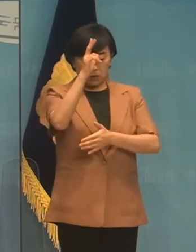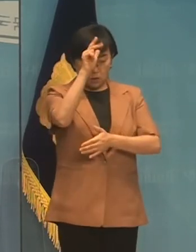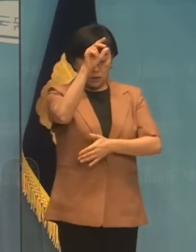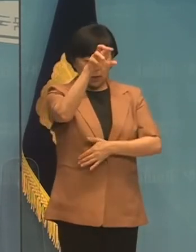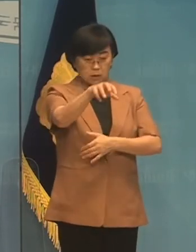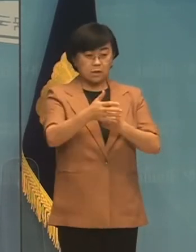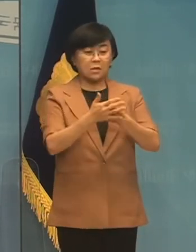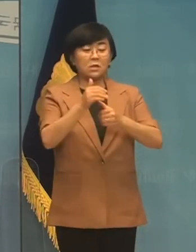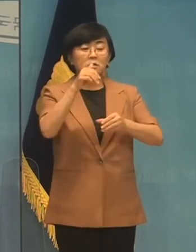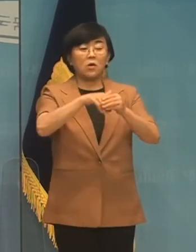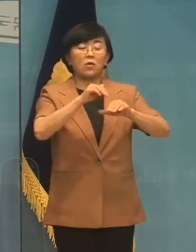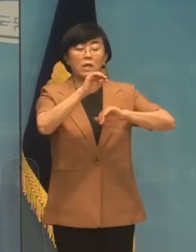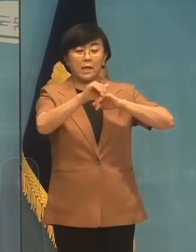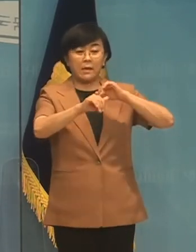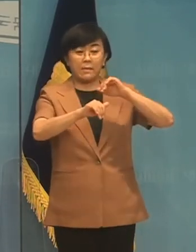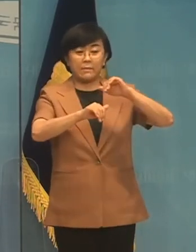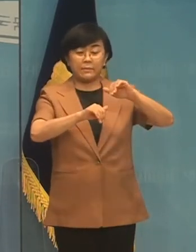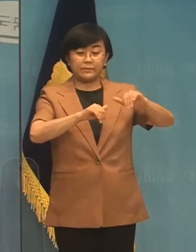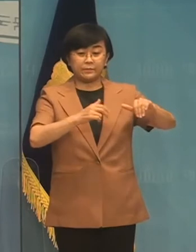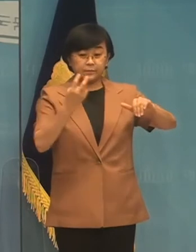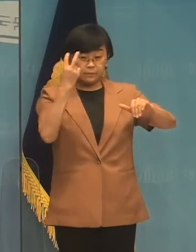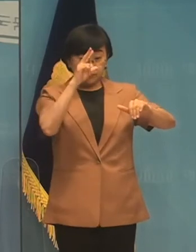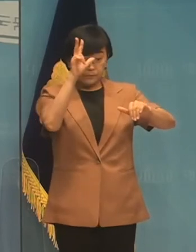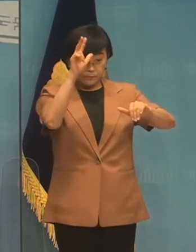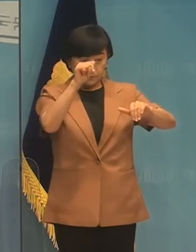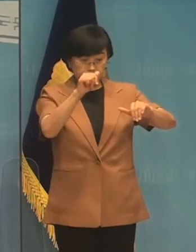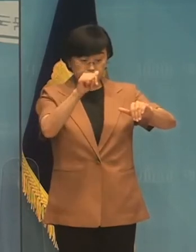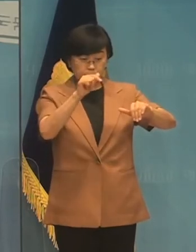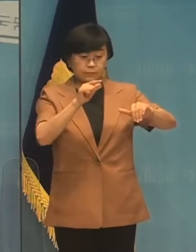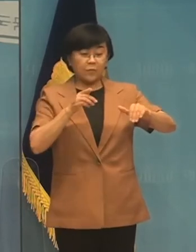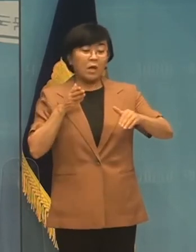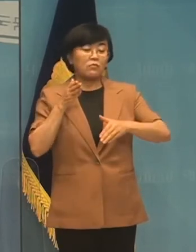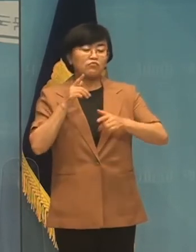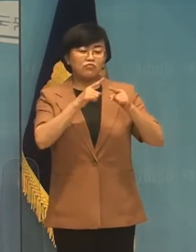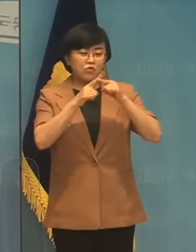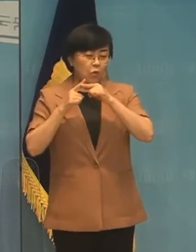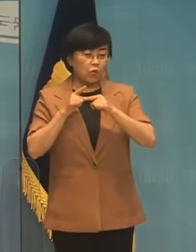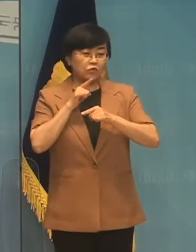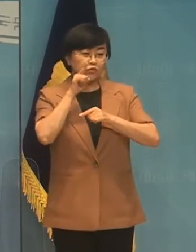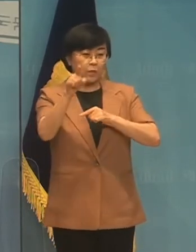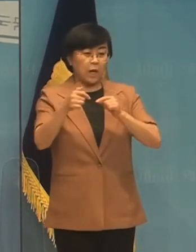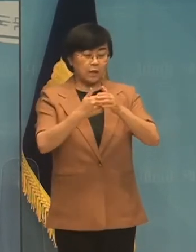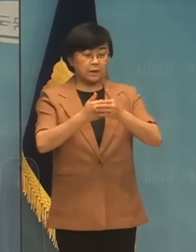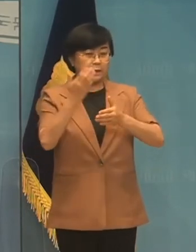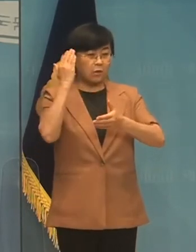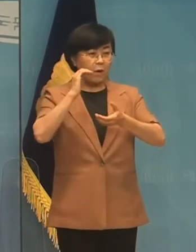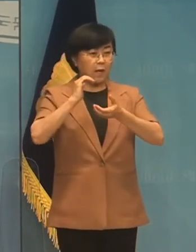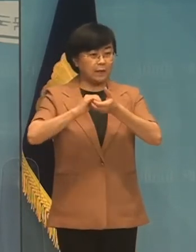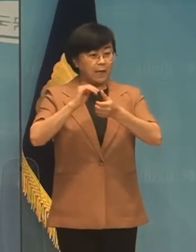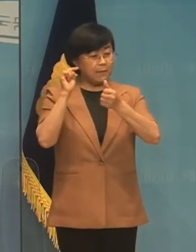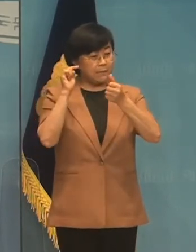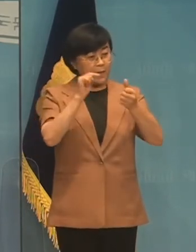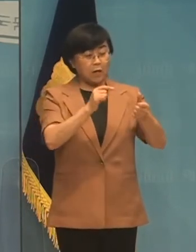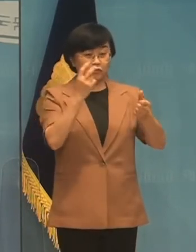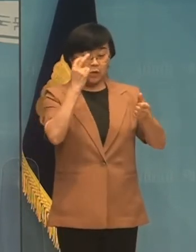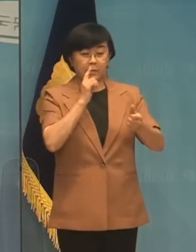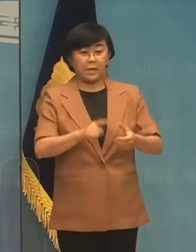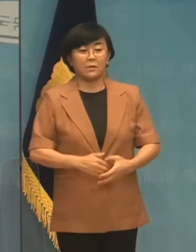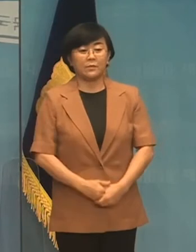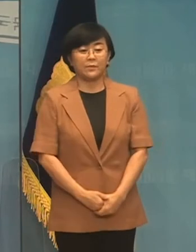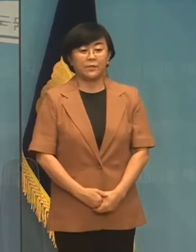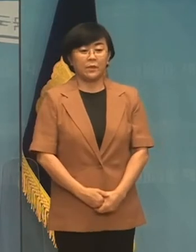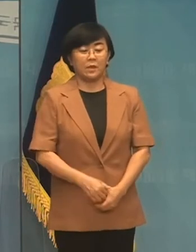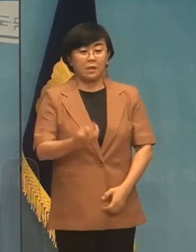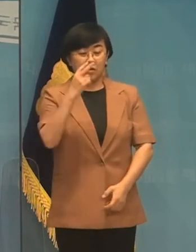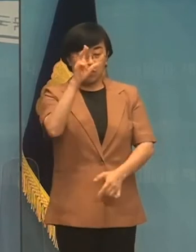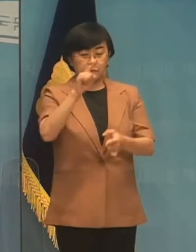선거에 개입한 것은 검찰이 일방적으로 주장하는 청와대 하명 수사를 말하는 듯합니다. 검찰은